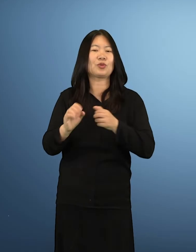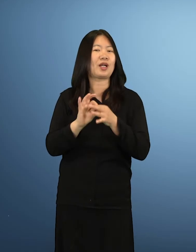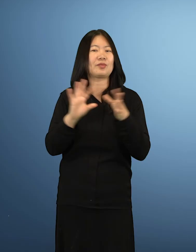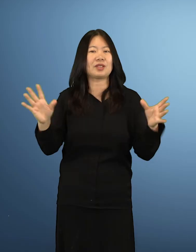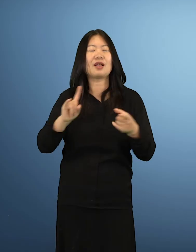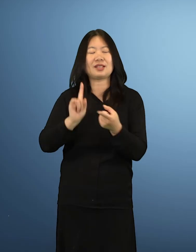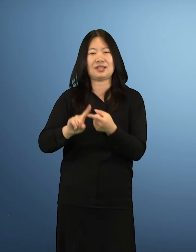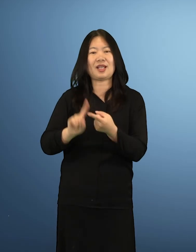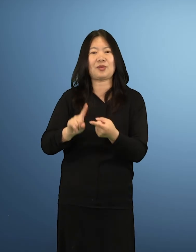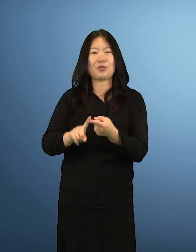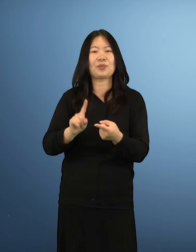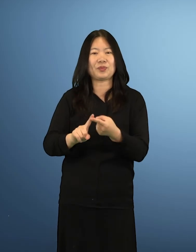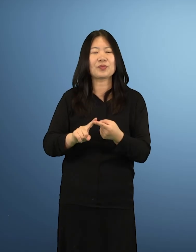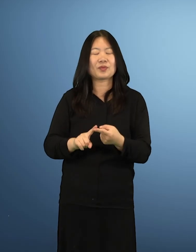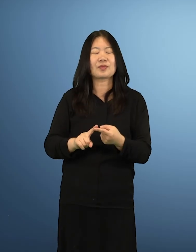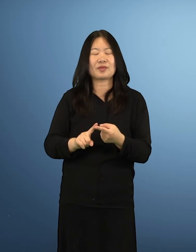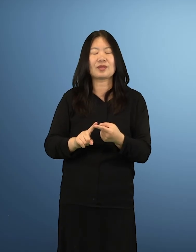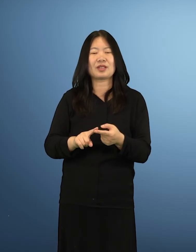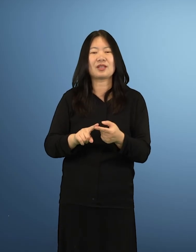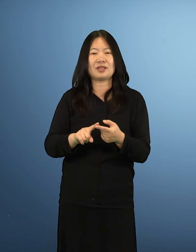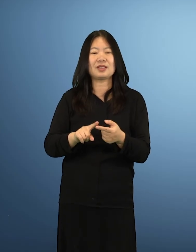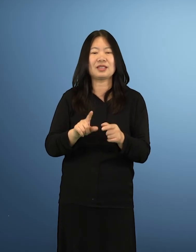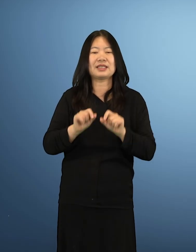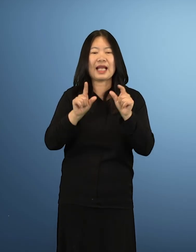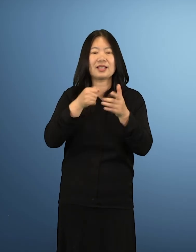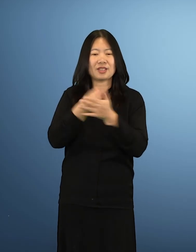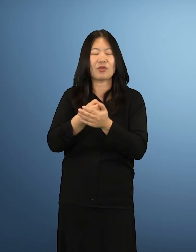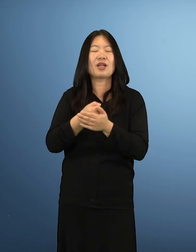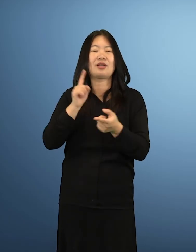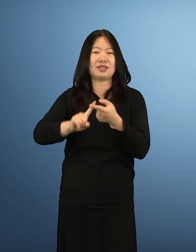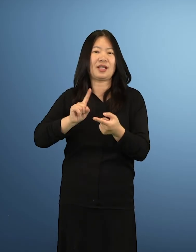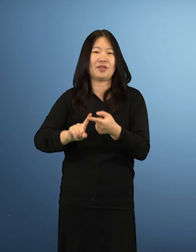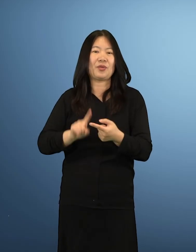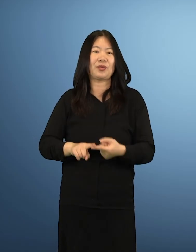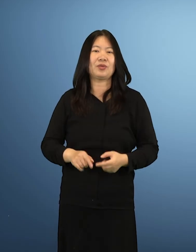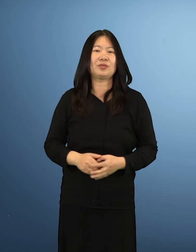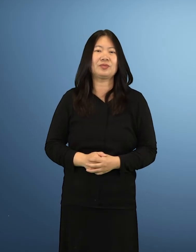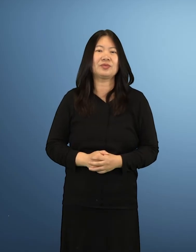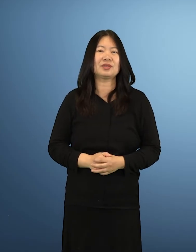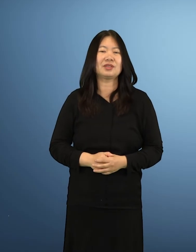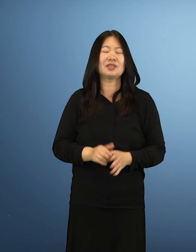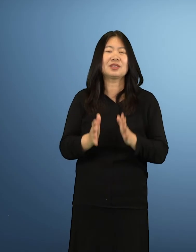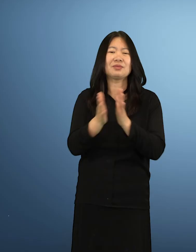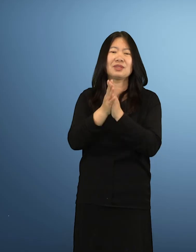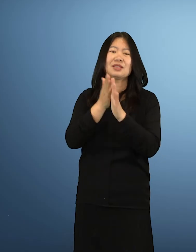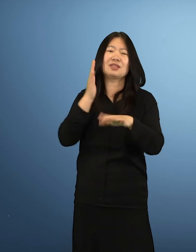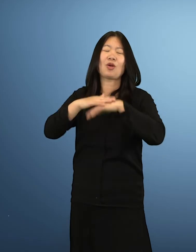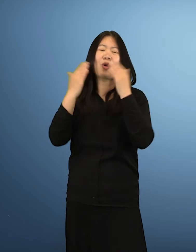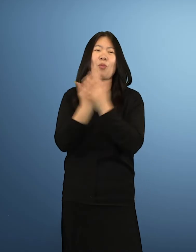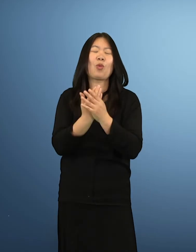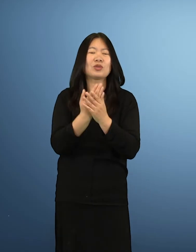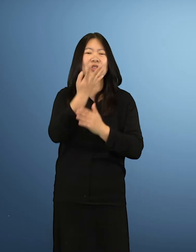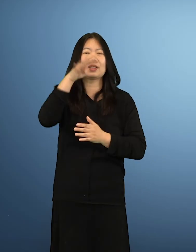하던 대로 그냥 하려고 합니다. 이게 지금 다 무너졌어요.